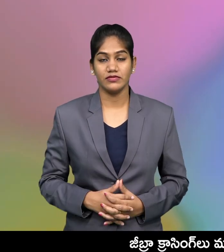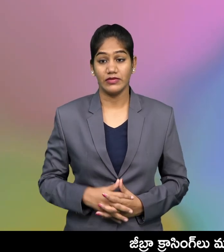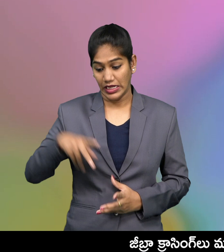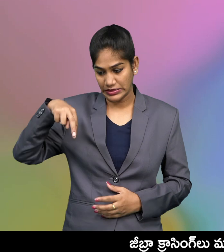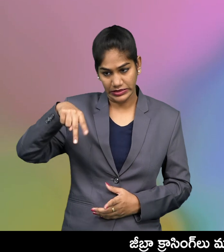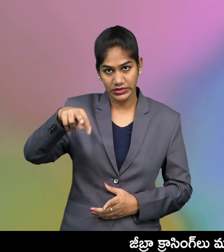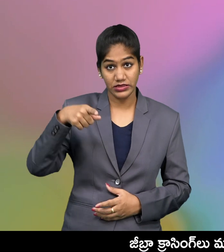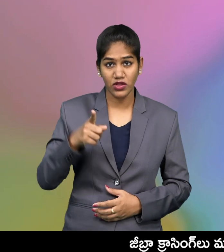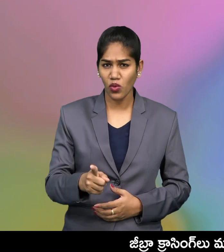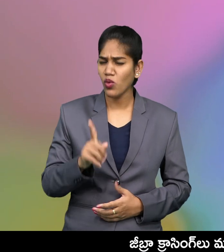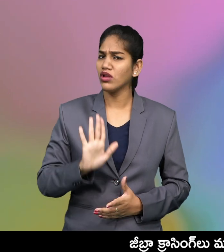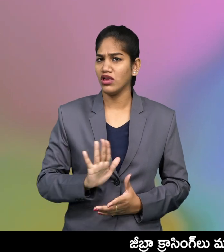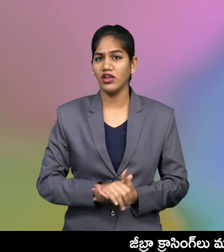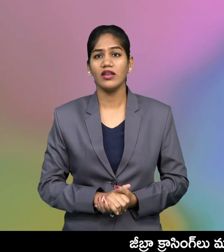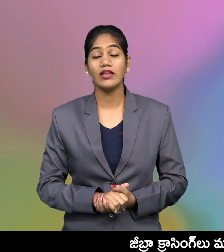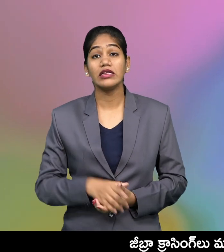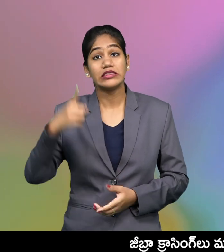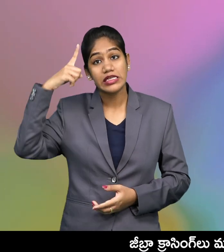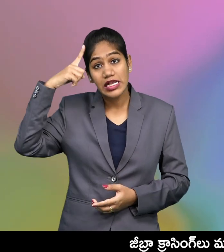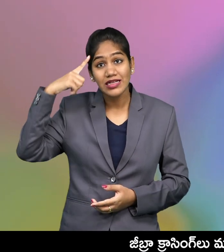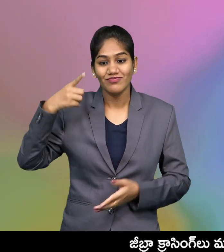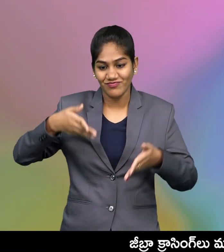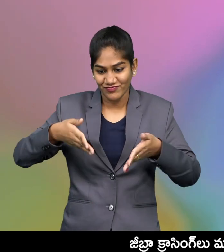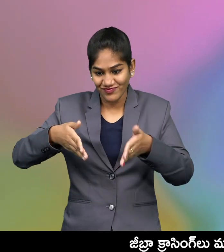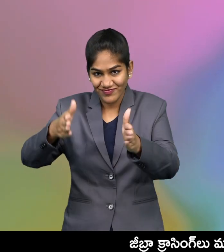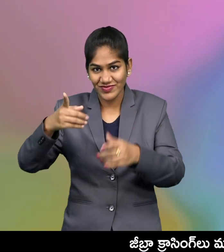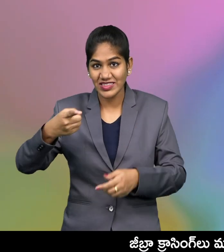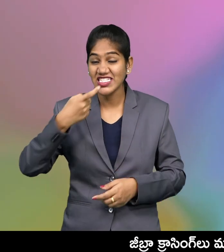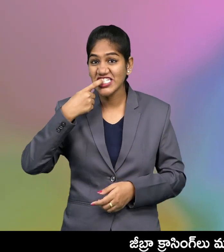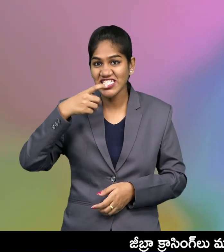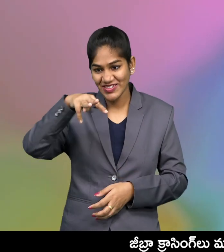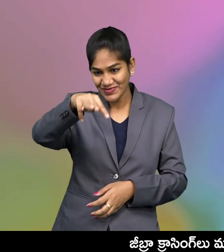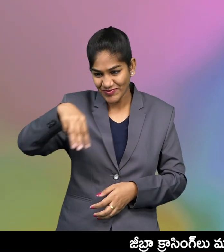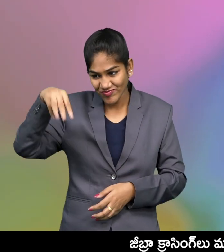జీబ్రా క్రాసింగ్లు మరియు ట్రాఫిక్ సిగ్నల్స్ వద్ద మాత్రమే క్రాస్ చేయండి.